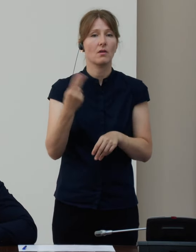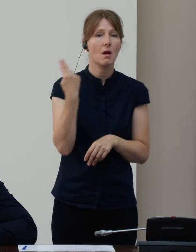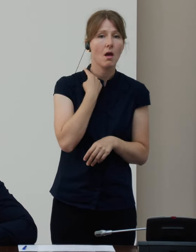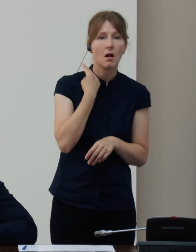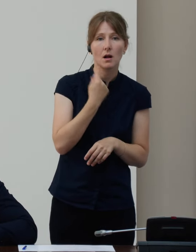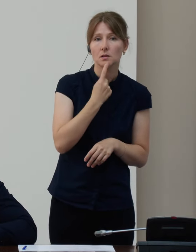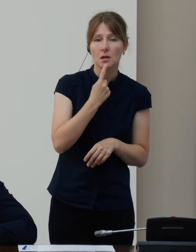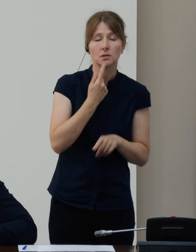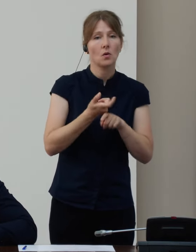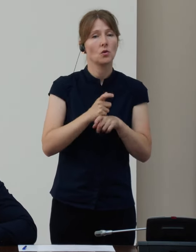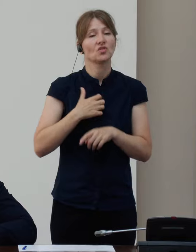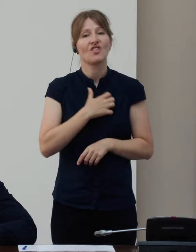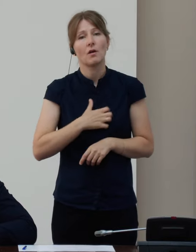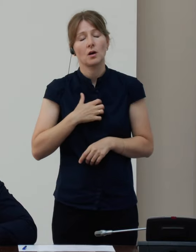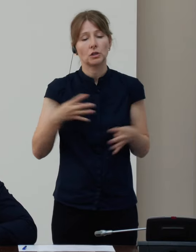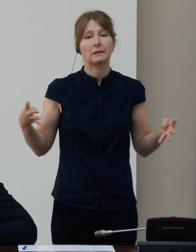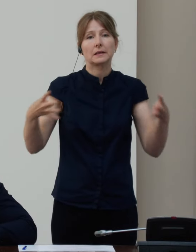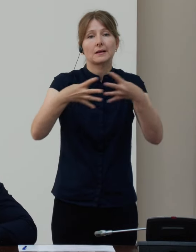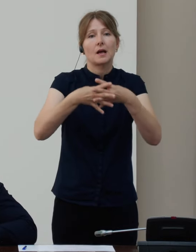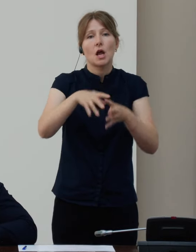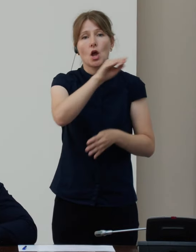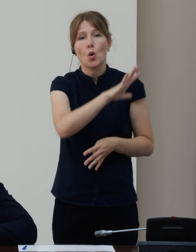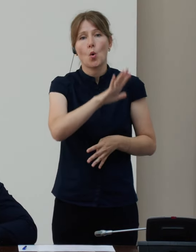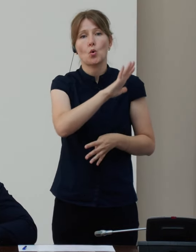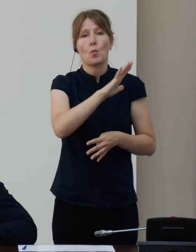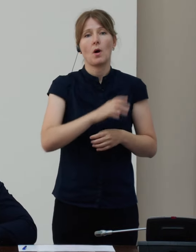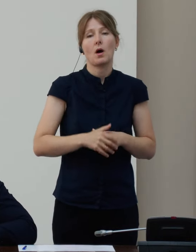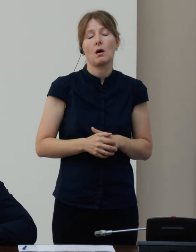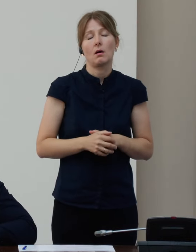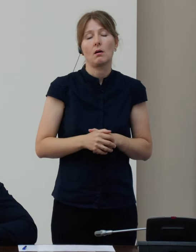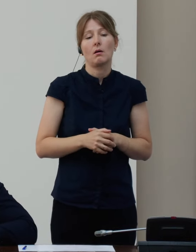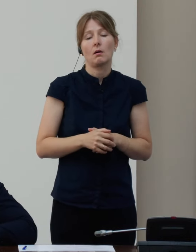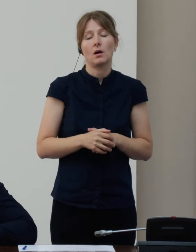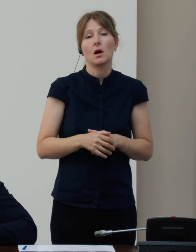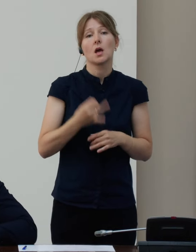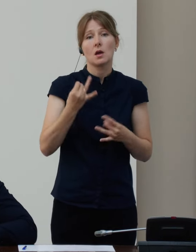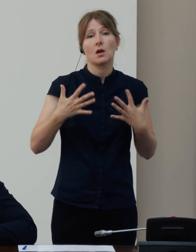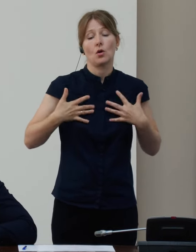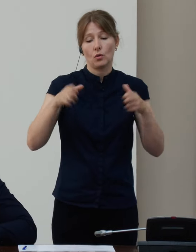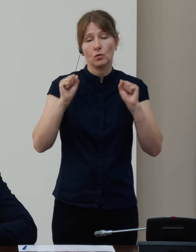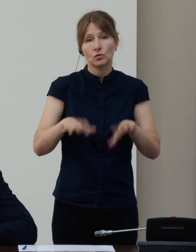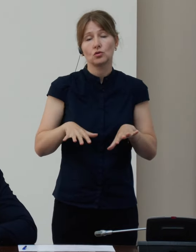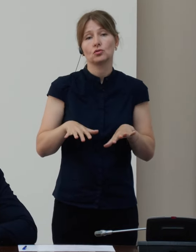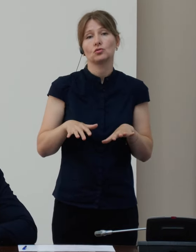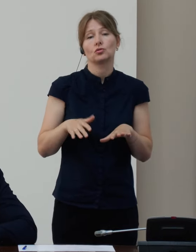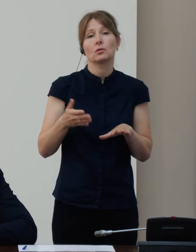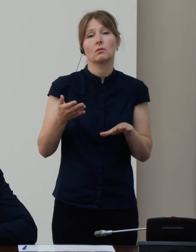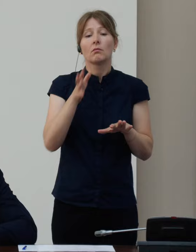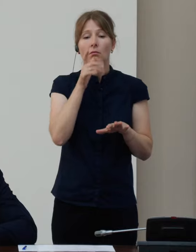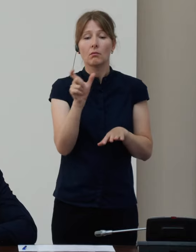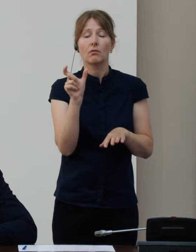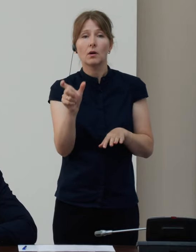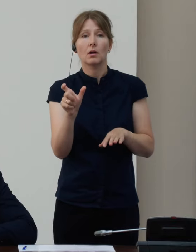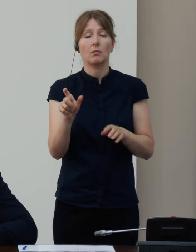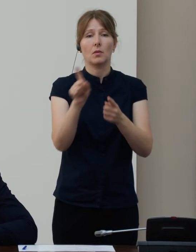engleză foarte important, integrare europeană, da? Deci inclusiv efortul nostru de integrare europeană determină noi nevoi